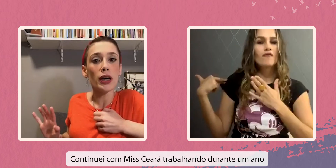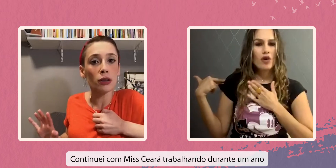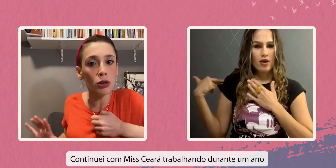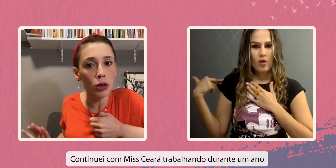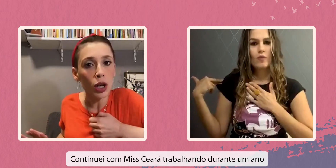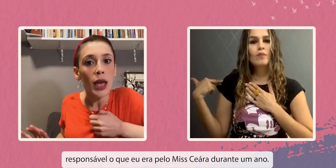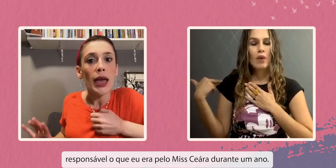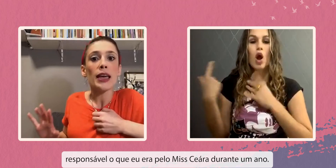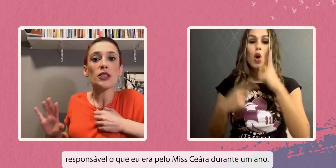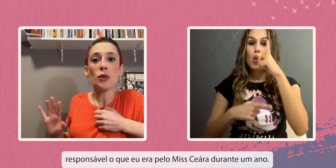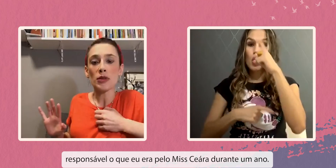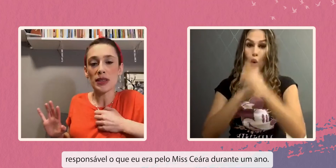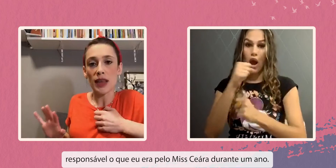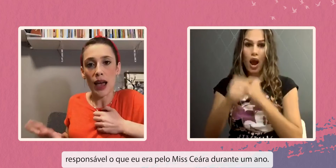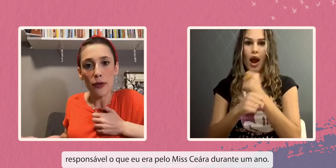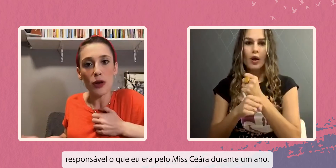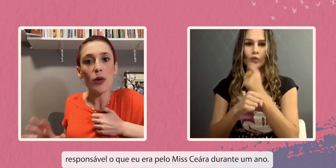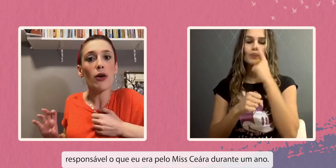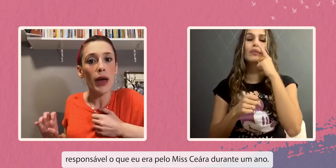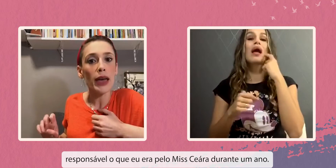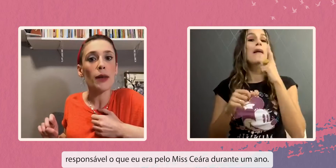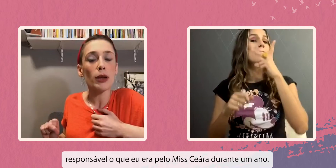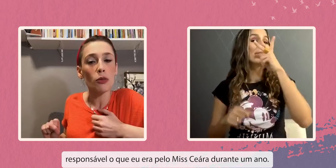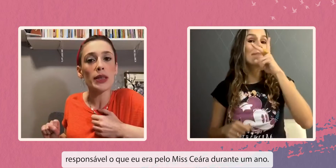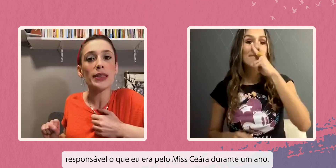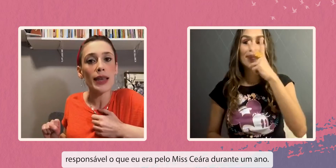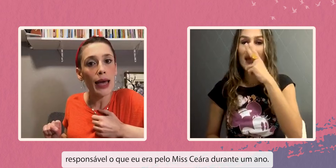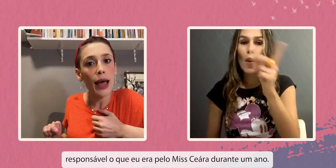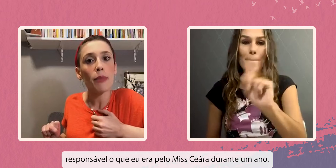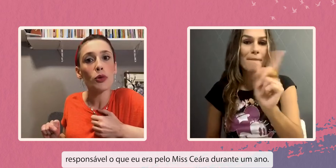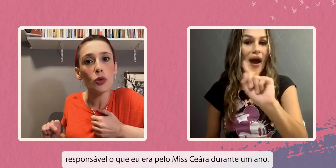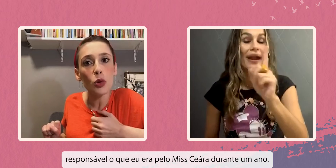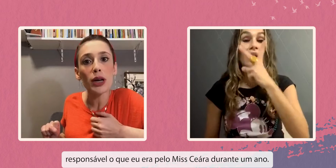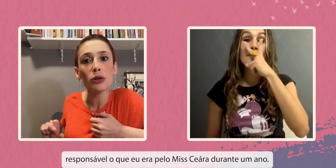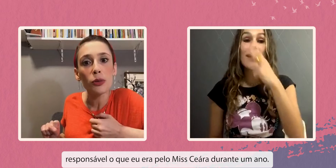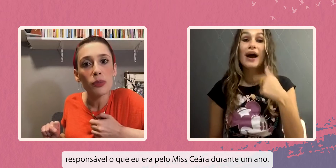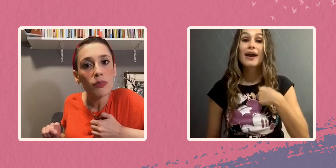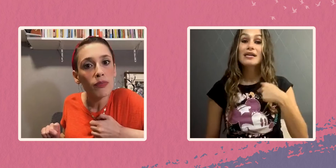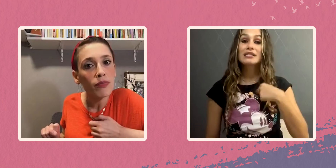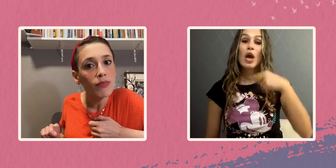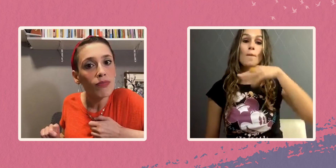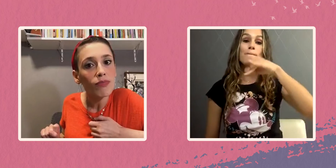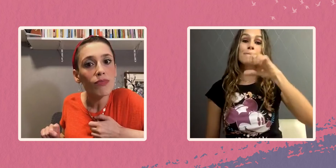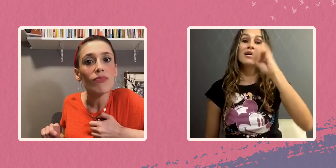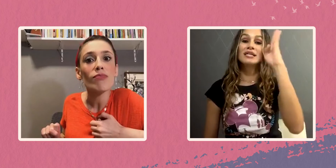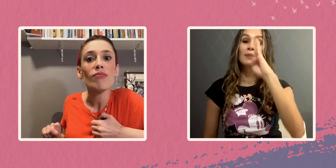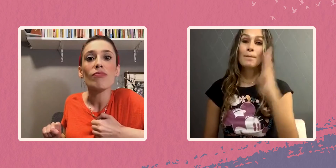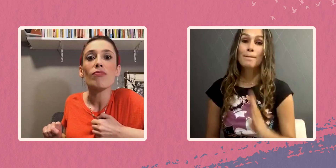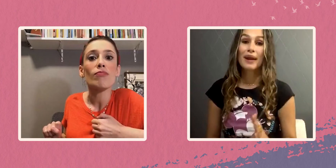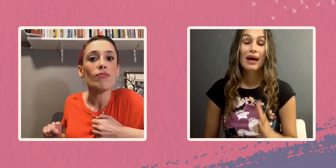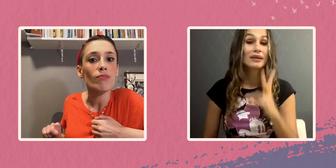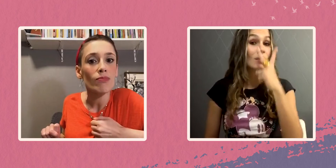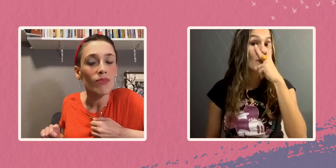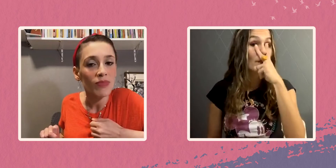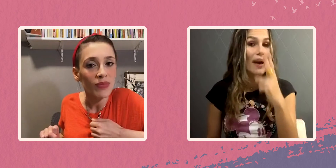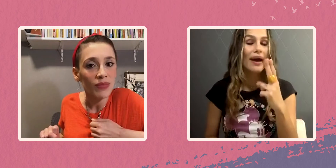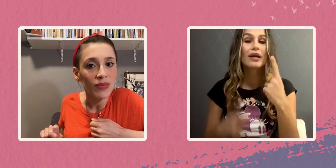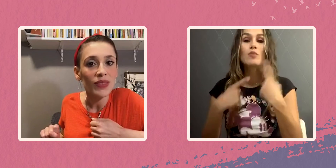um ano, responsável, era Miss Ceará por um ano.